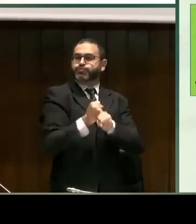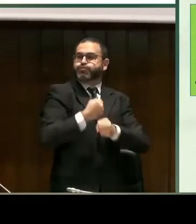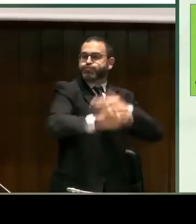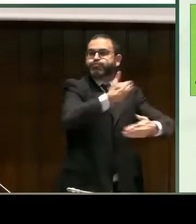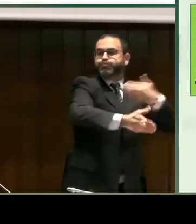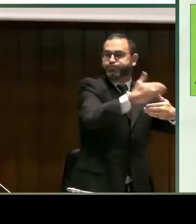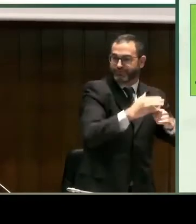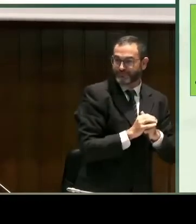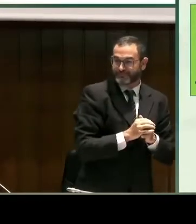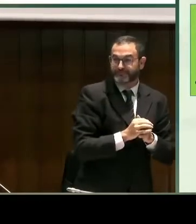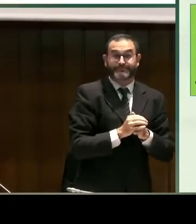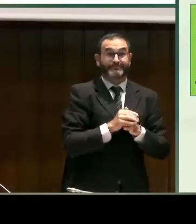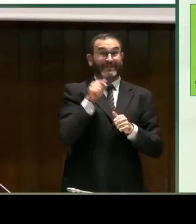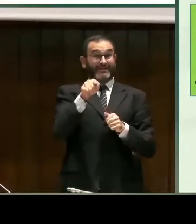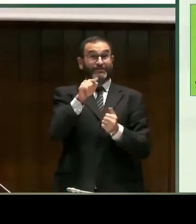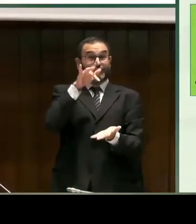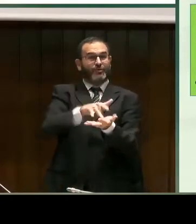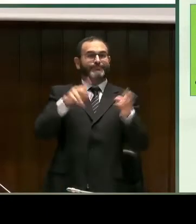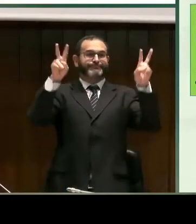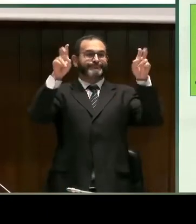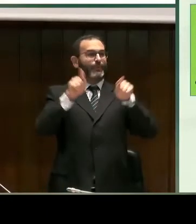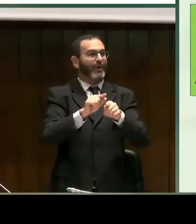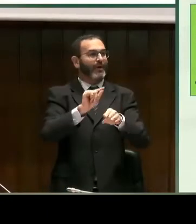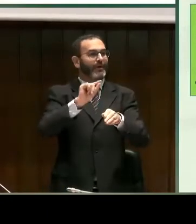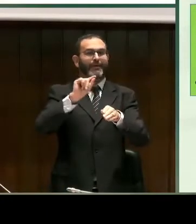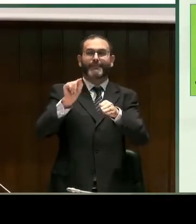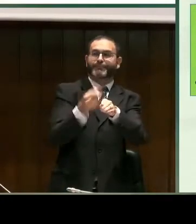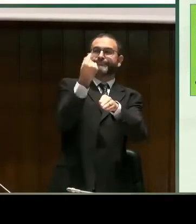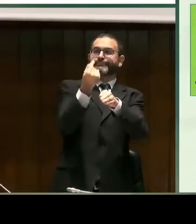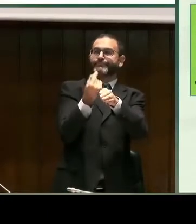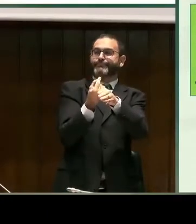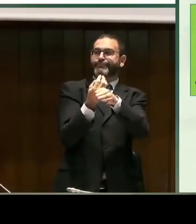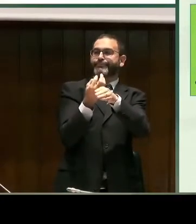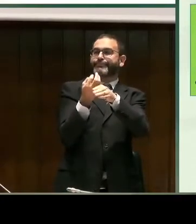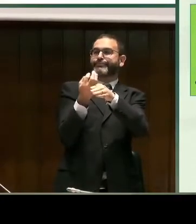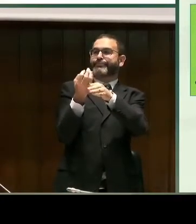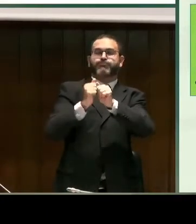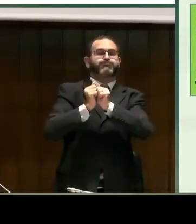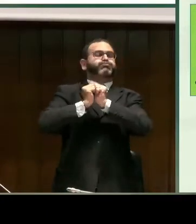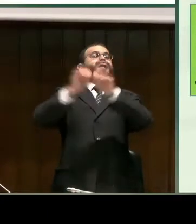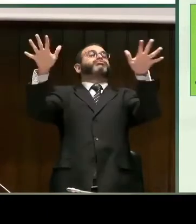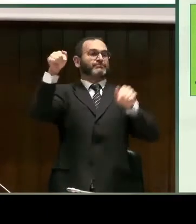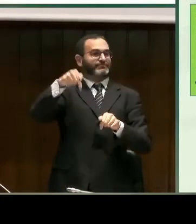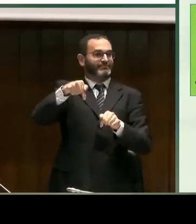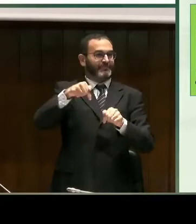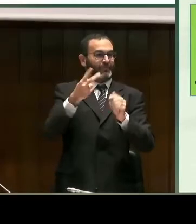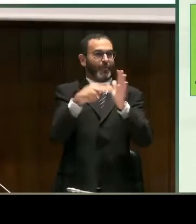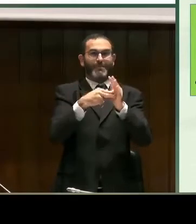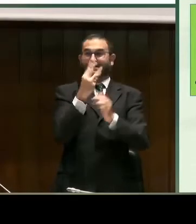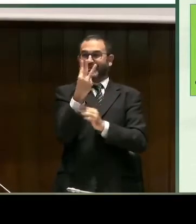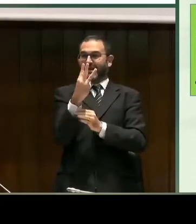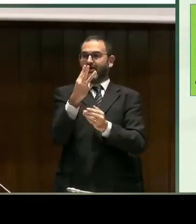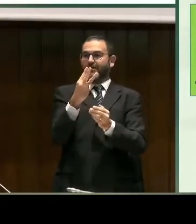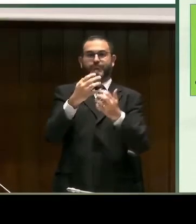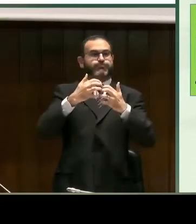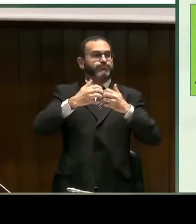Hasta que esto no se produjo, en el territorio teníamos que seguir trabajando para, digamos,